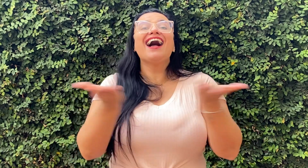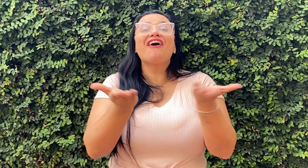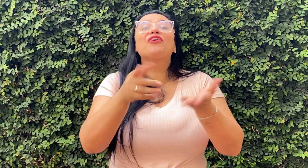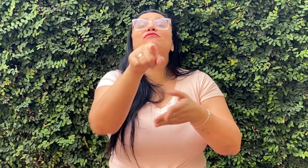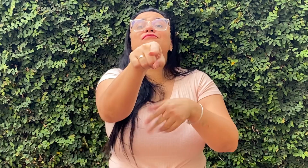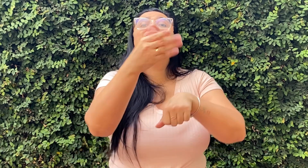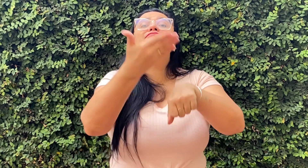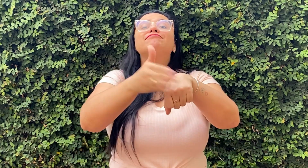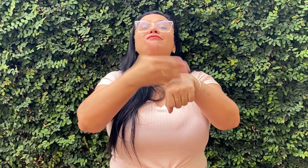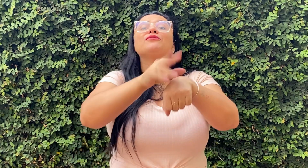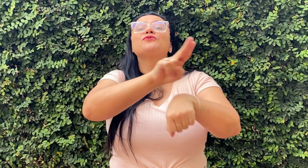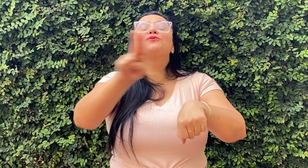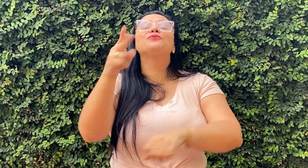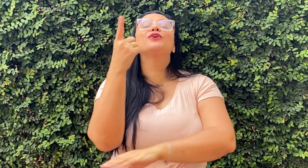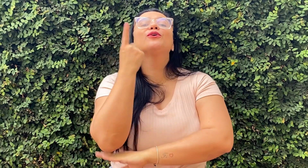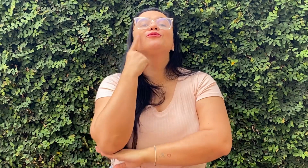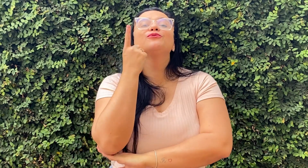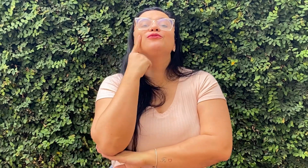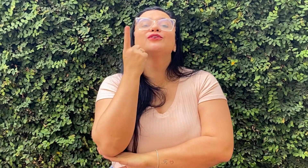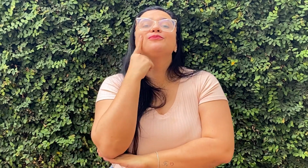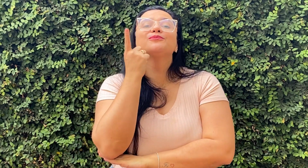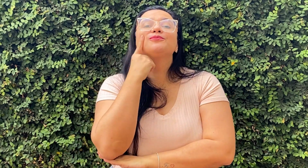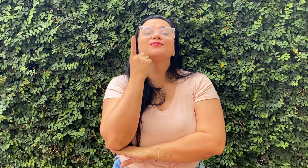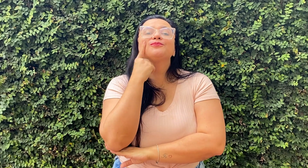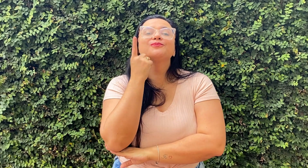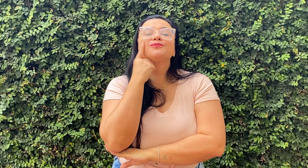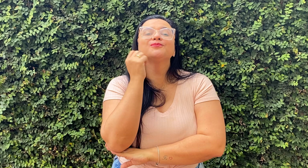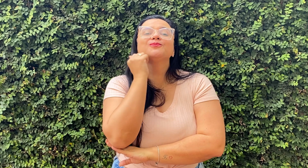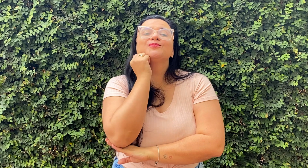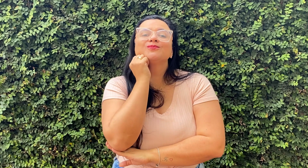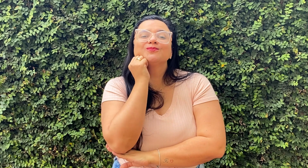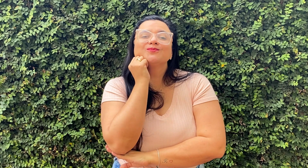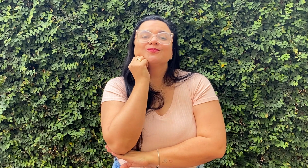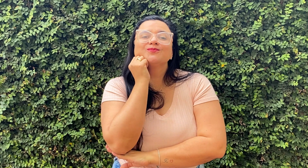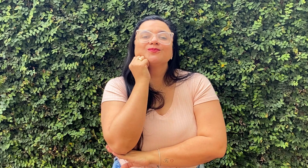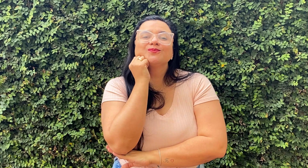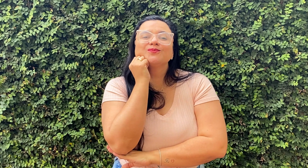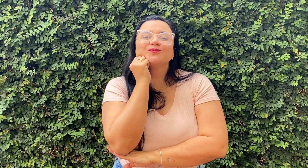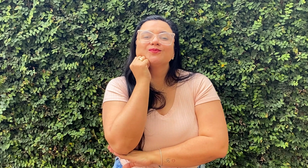Agora eu quero que você faça o seu nome. Deixa eu ver. Tô esperando. Faz aí.